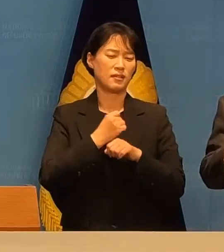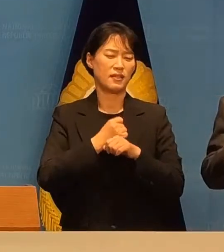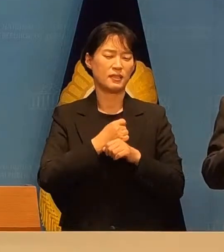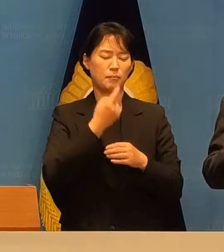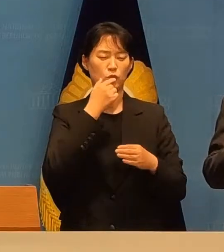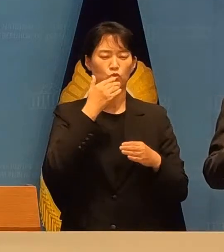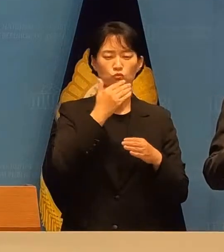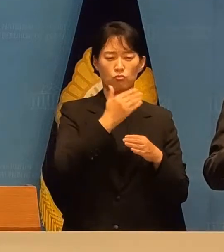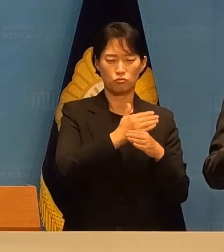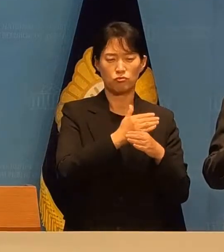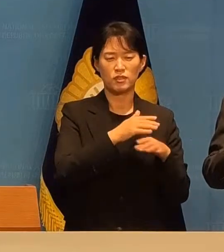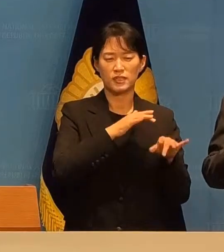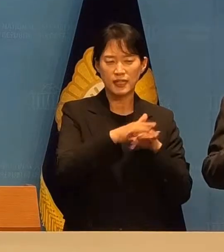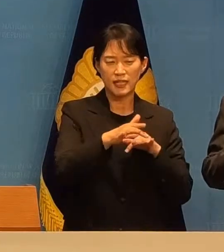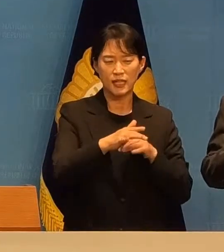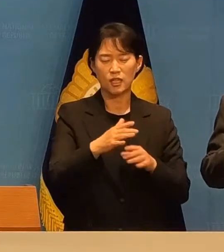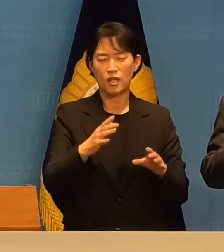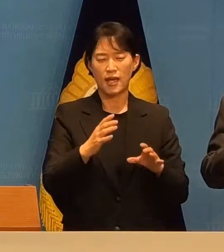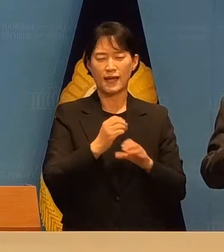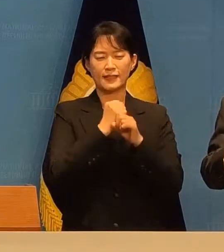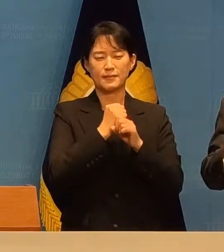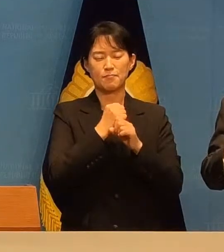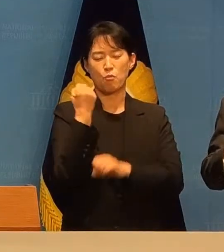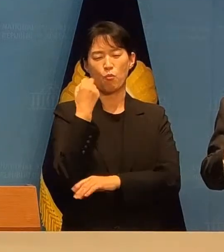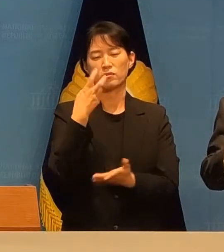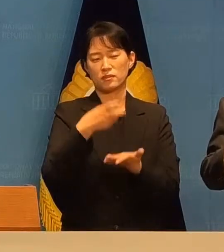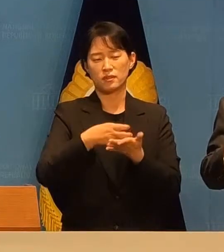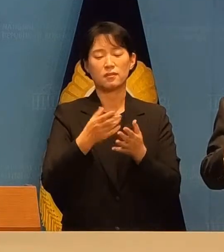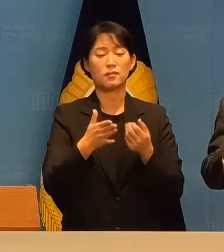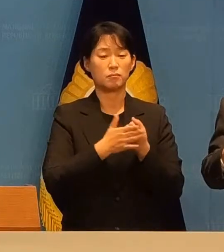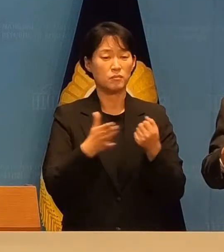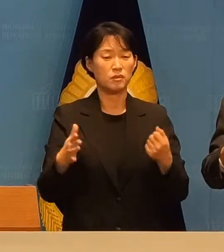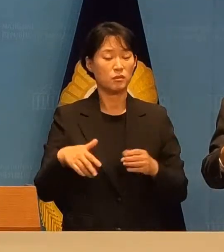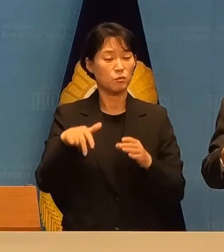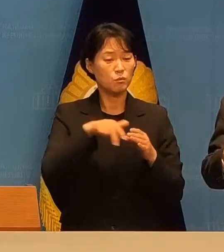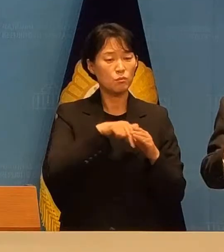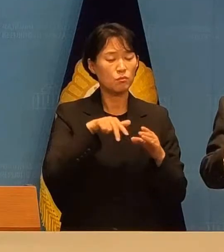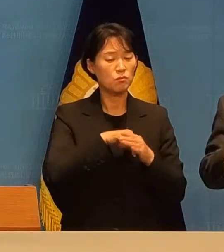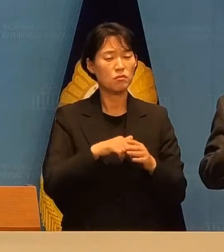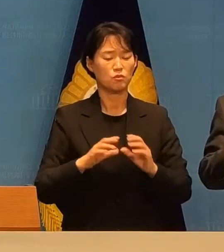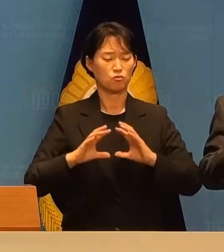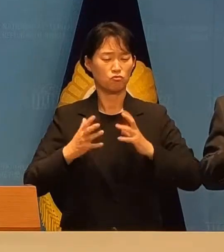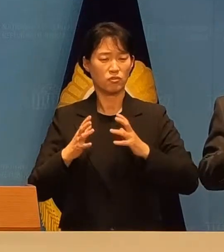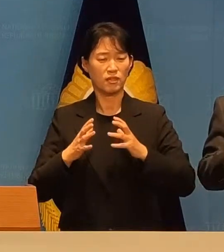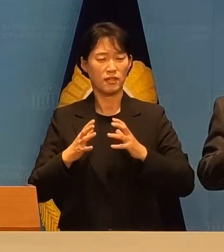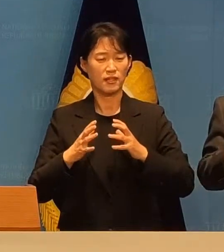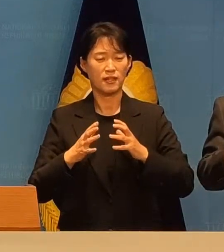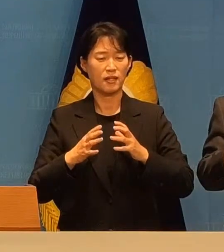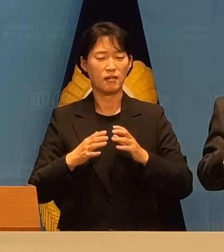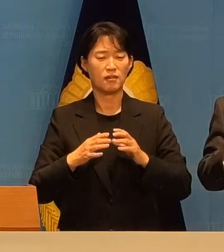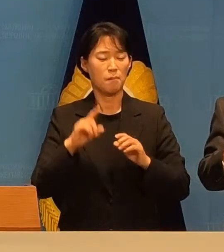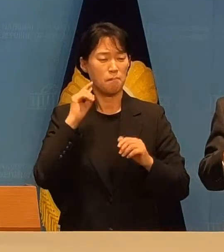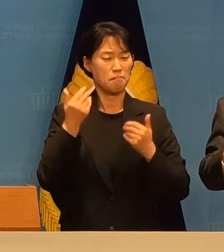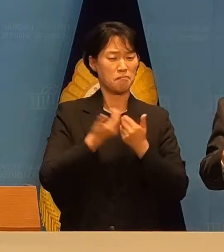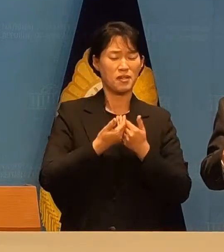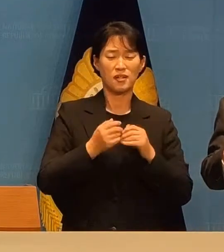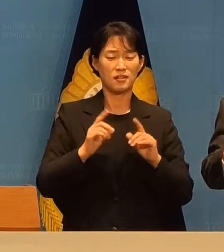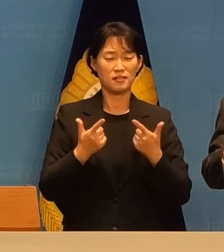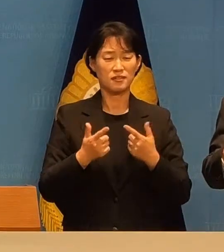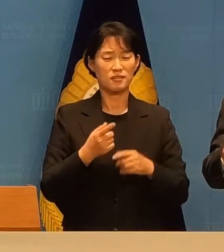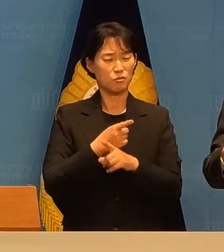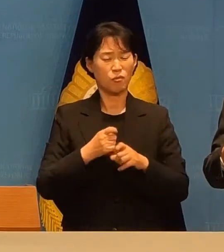민주주의의 핵심 원칙 때문입니다. 종교는 국가의 적이 아닙니다.